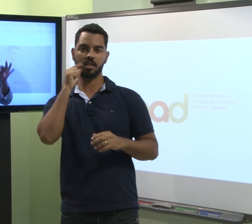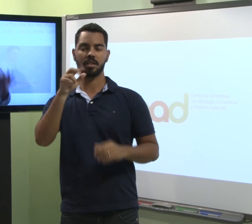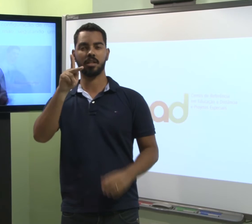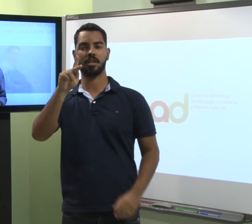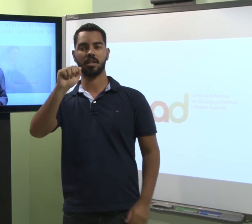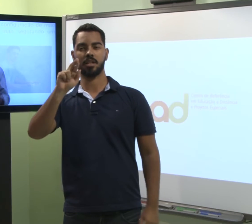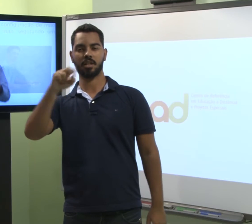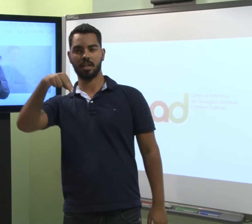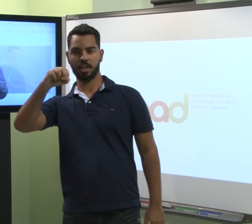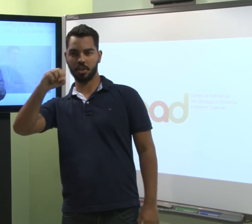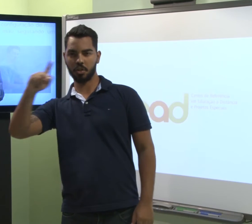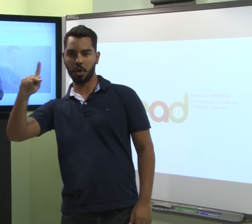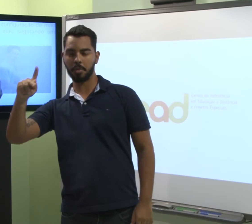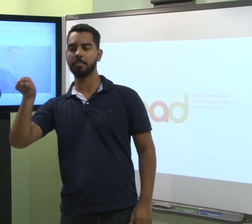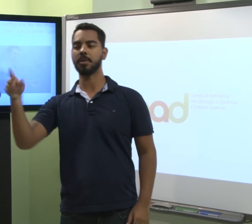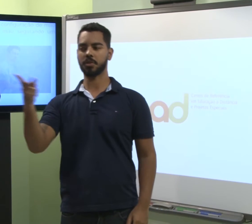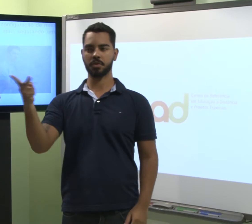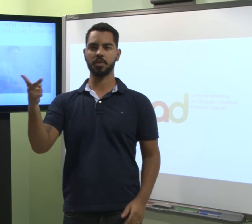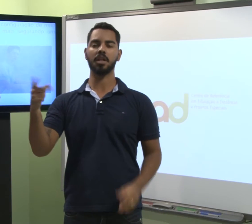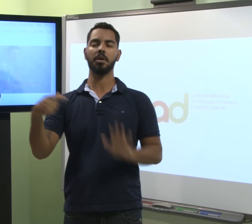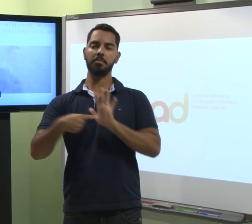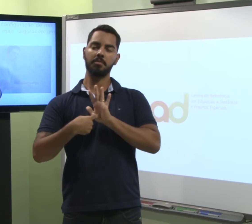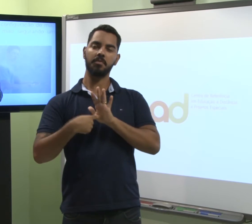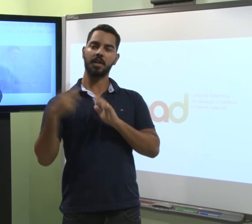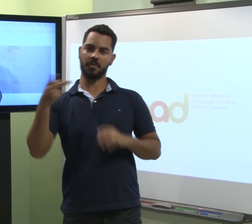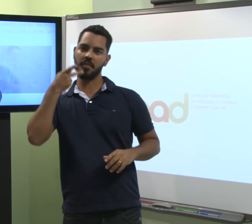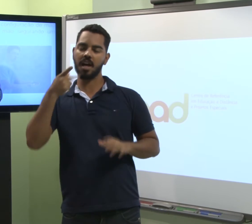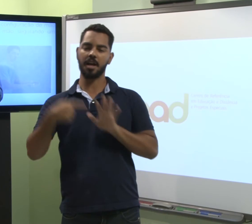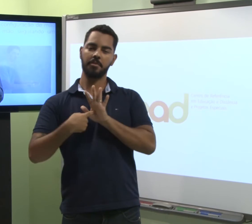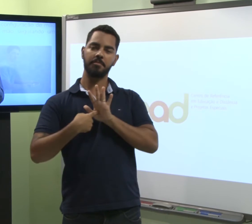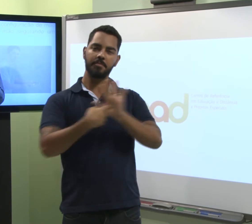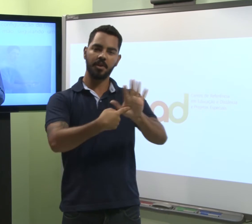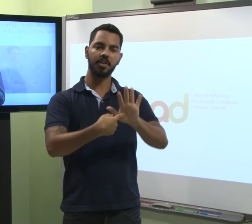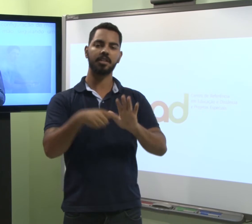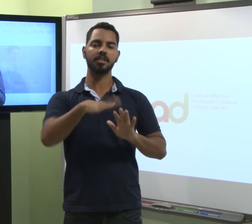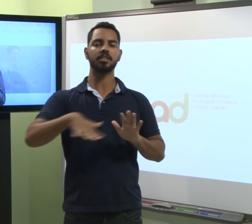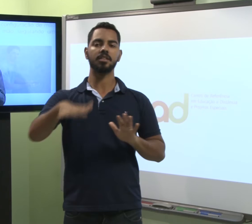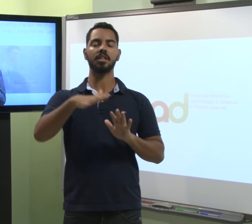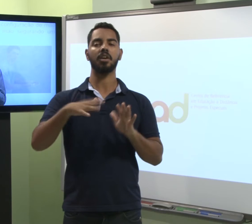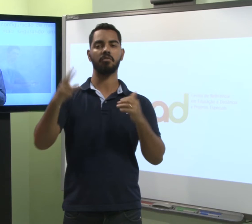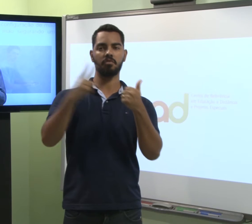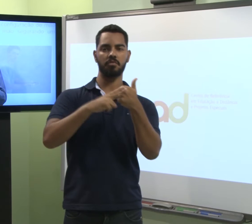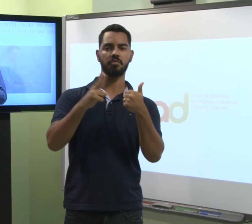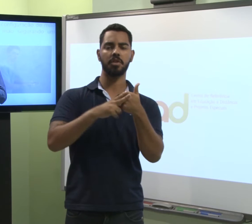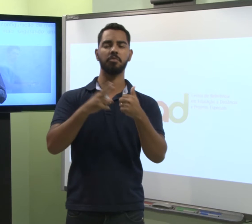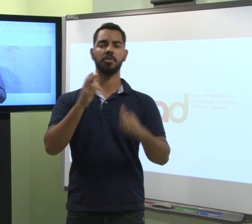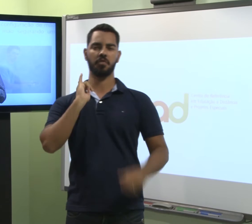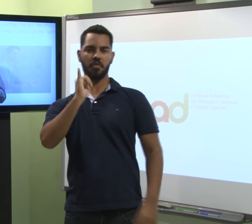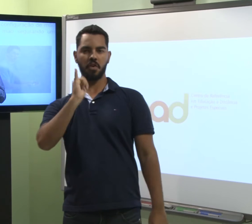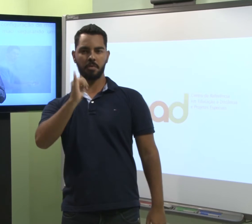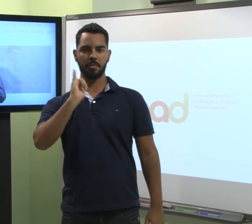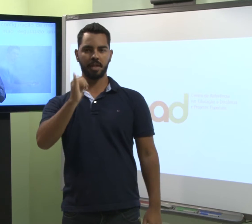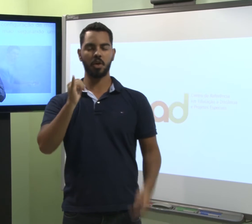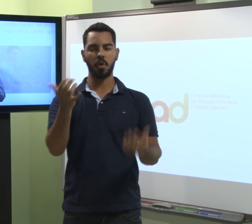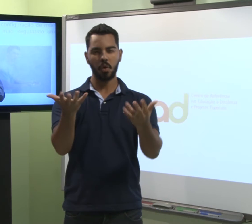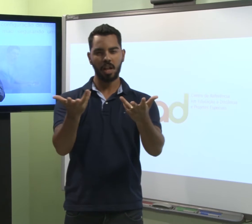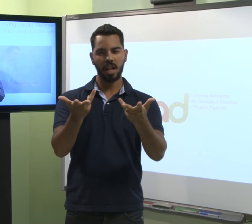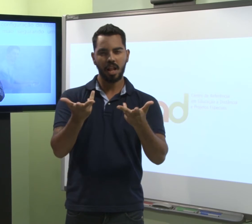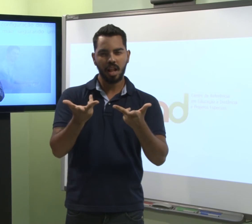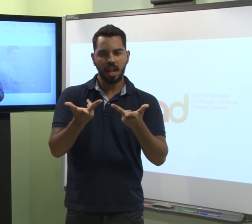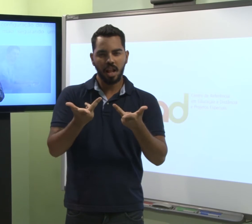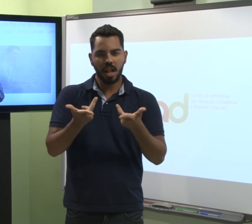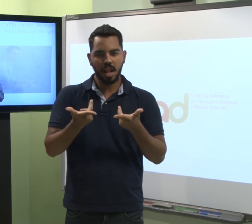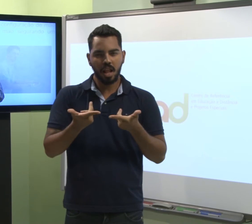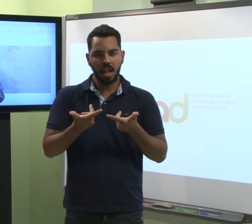unidades lexicais mais ricas em termos de quantidade de informação incorporada de uma